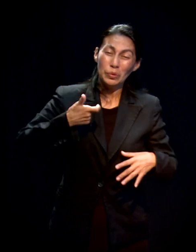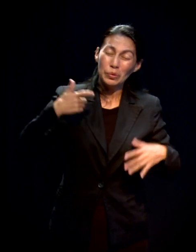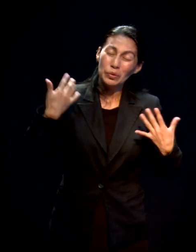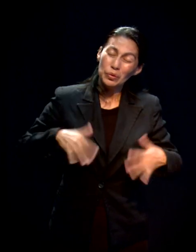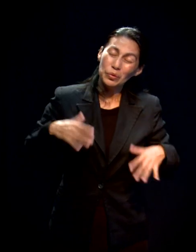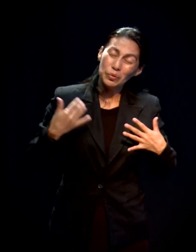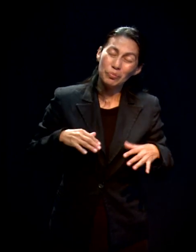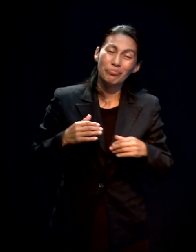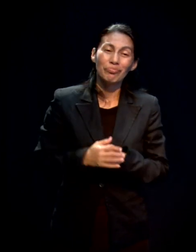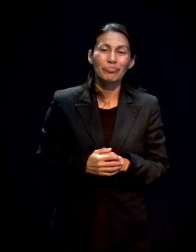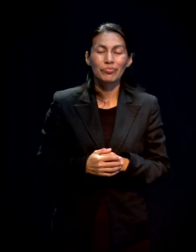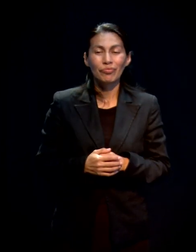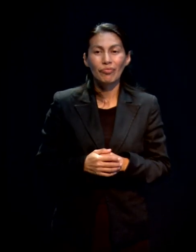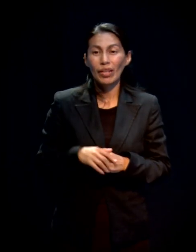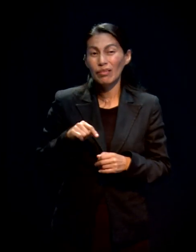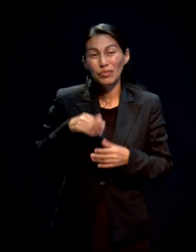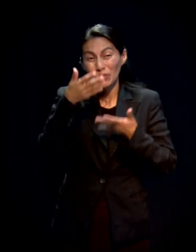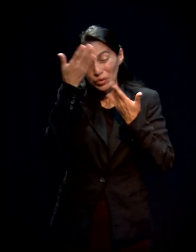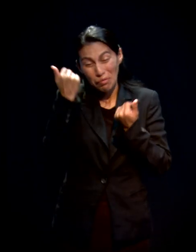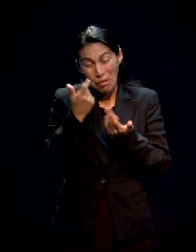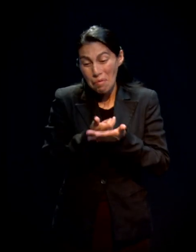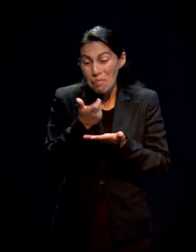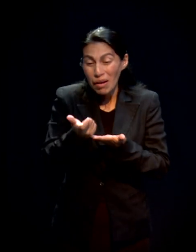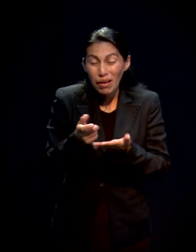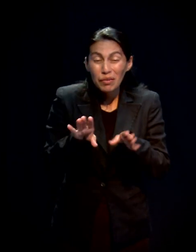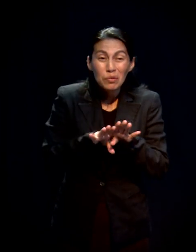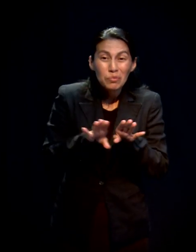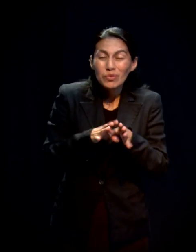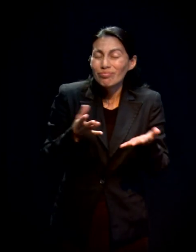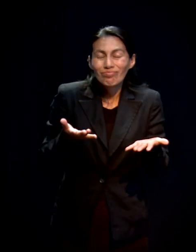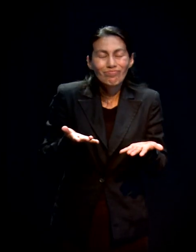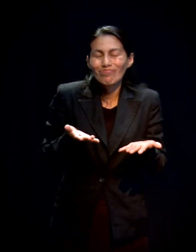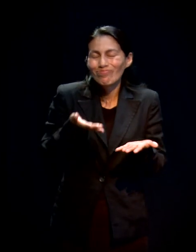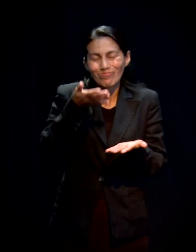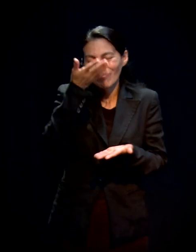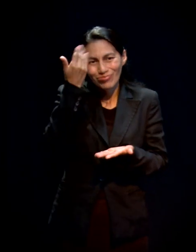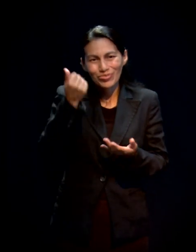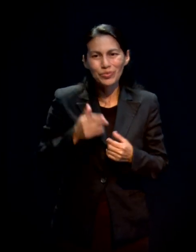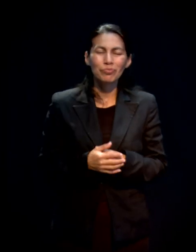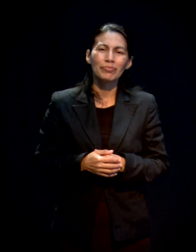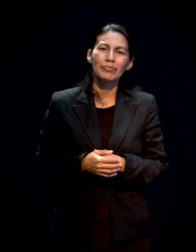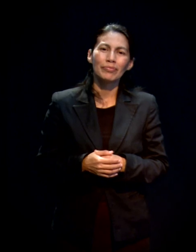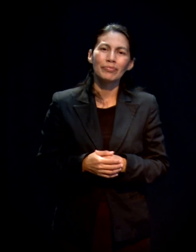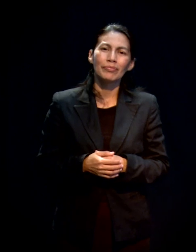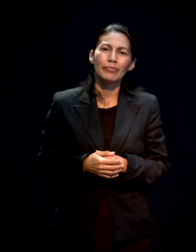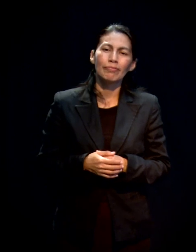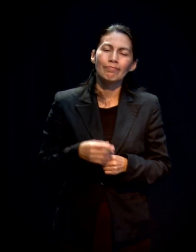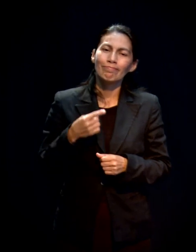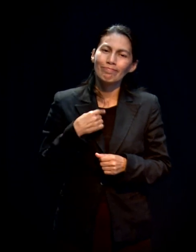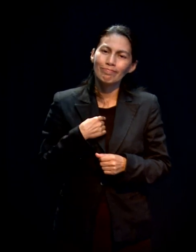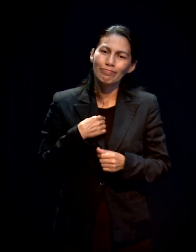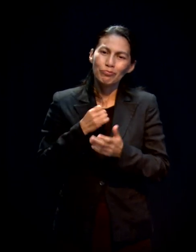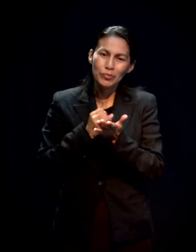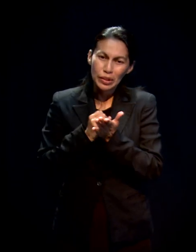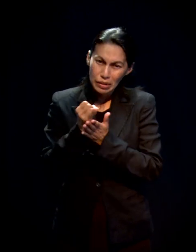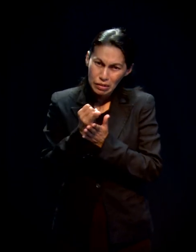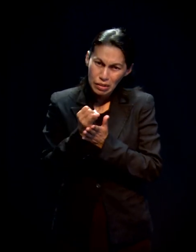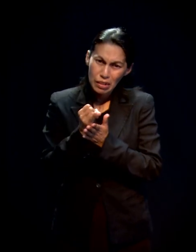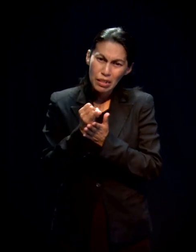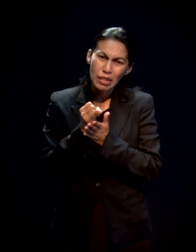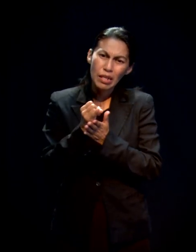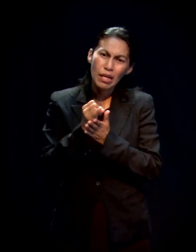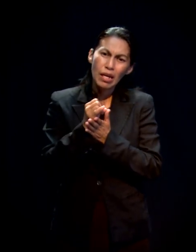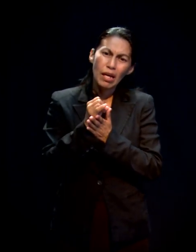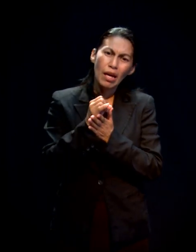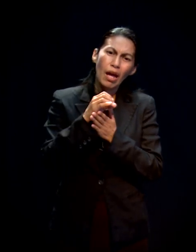entonces llegó ese momento en mi vida donde no sabía cómo pagarla entonces decidí entrar al